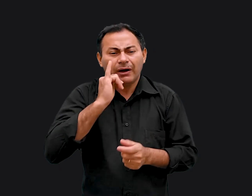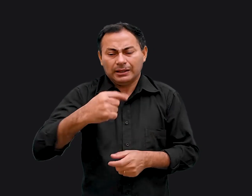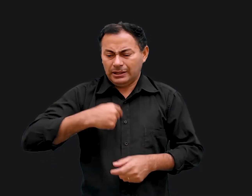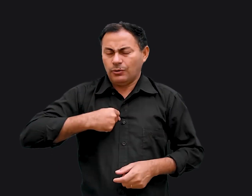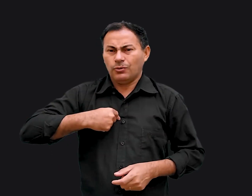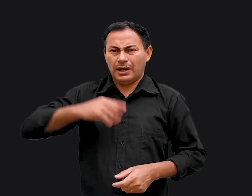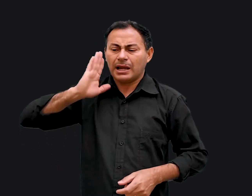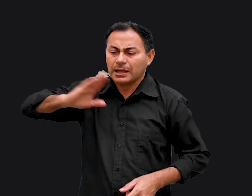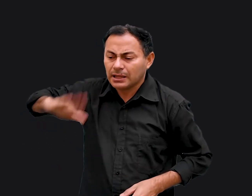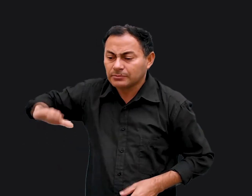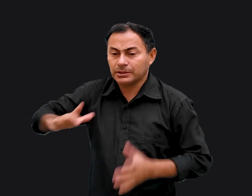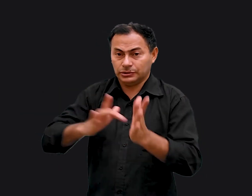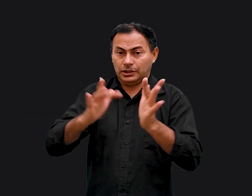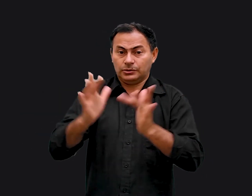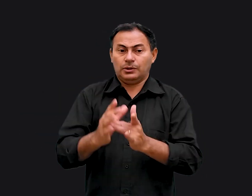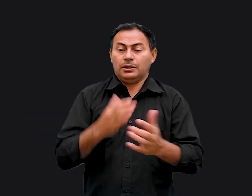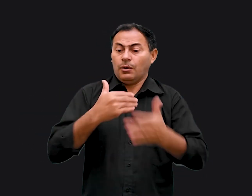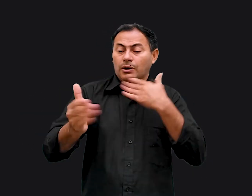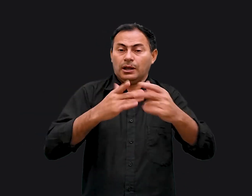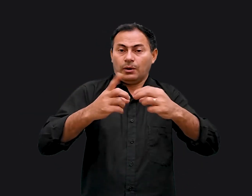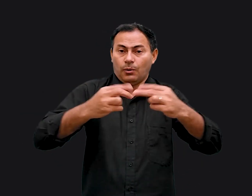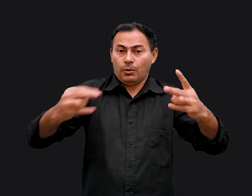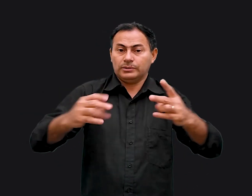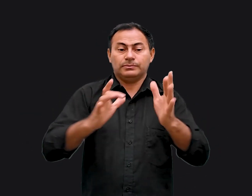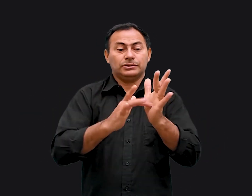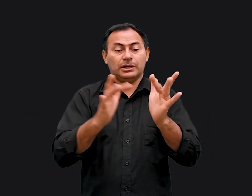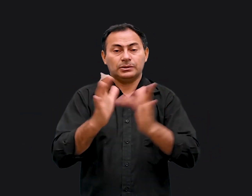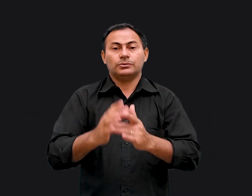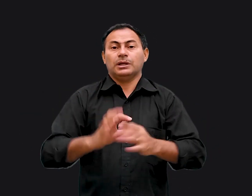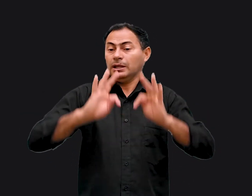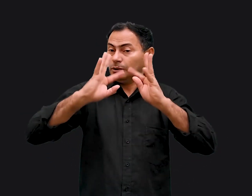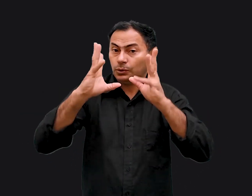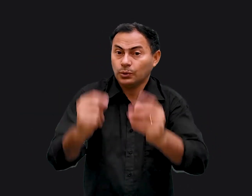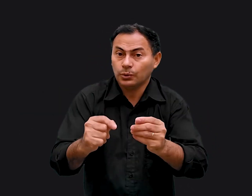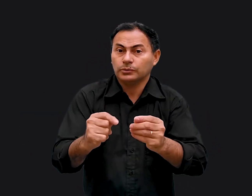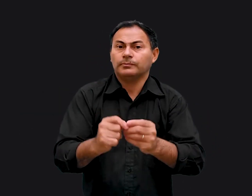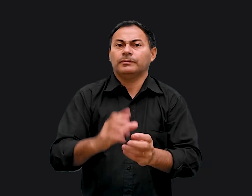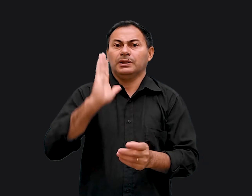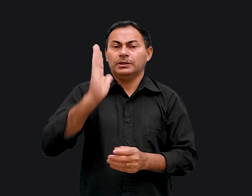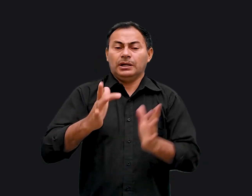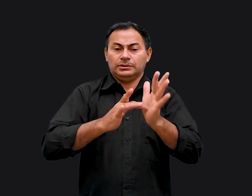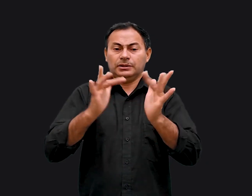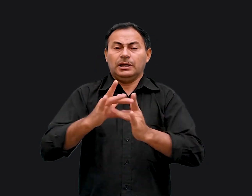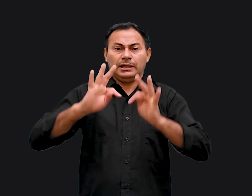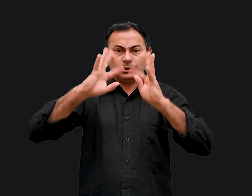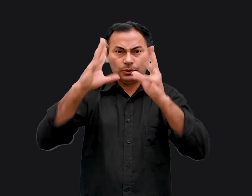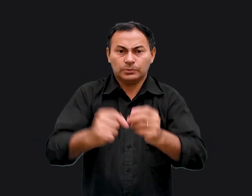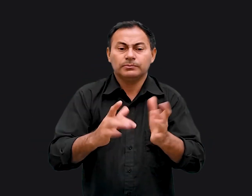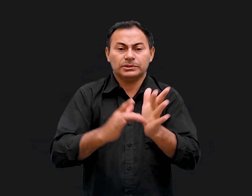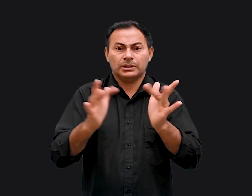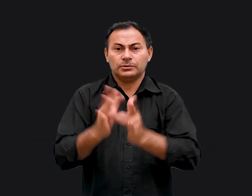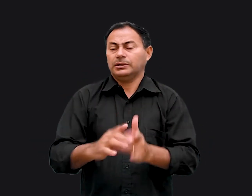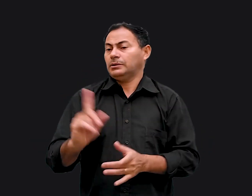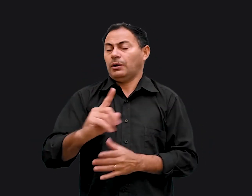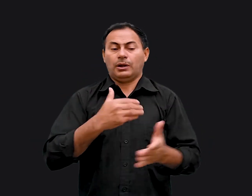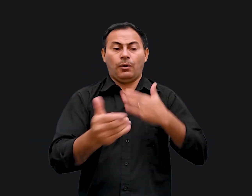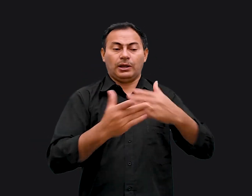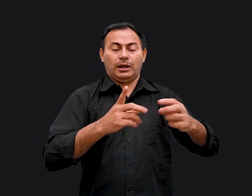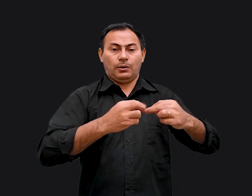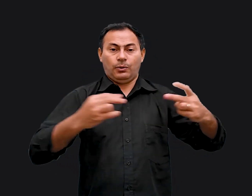eu era criança. Se Jesus Cristo é qualquer coisa, então Jesus Cristo é tudo. E já que Jesus Cristo é tudo, Jesus Cristo não é qualquer